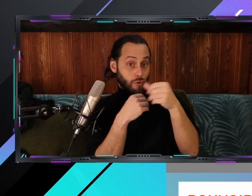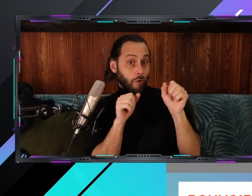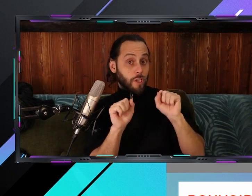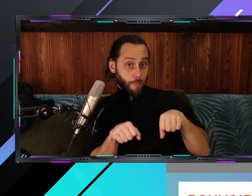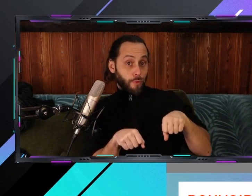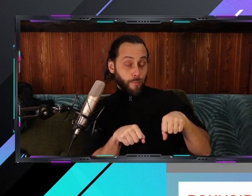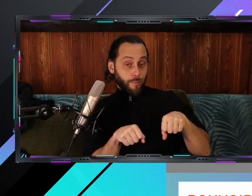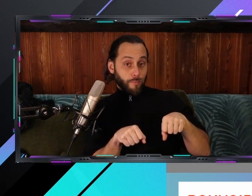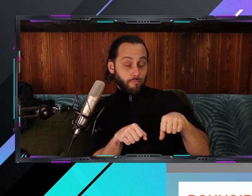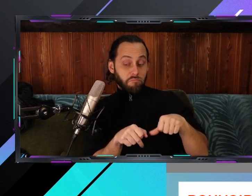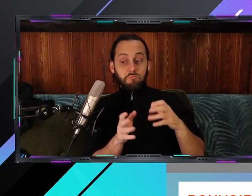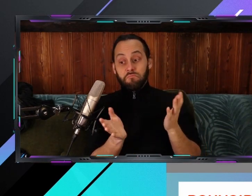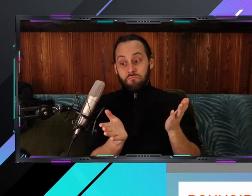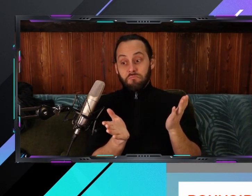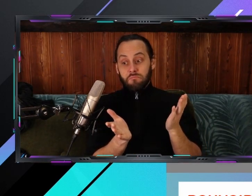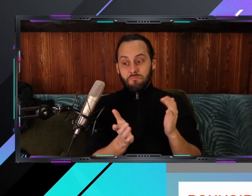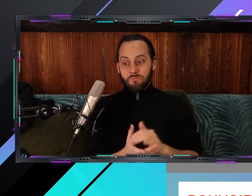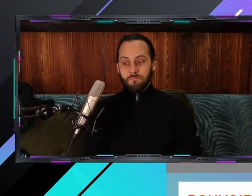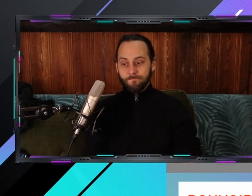bientôt sortir peu.